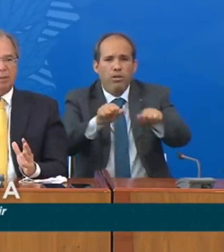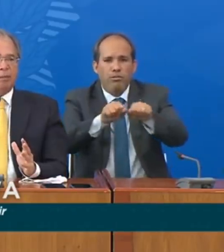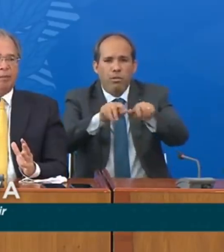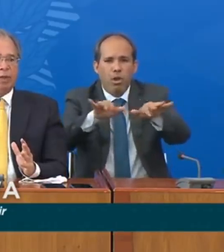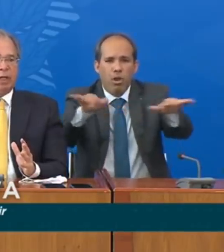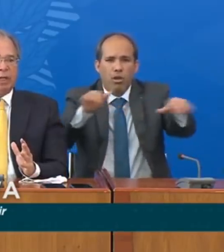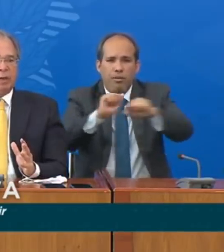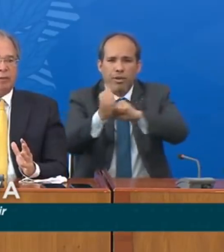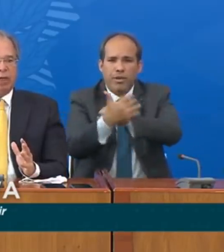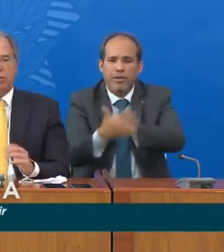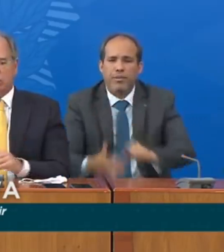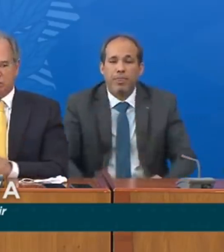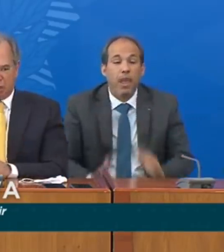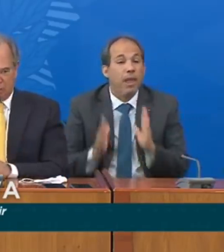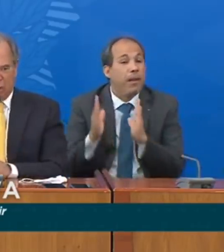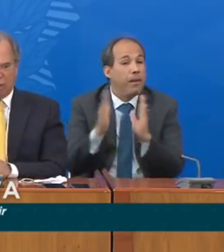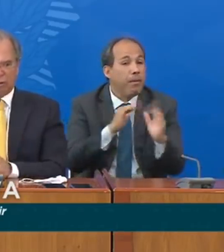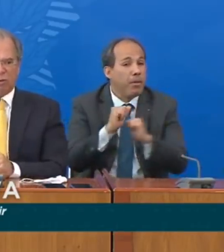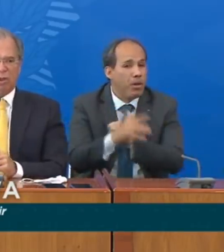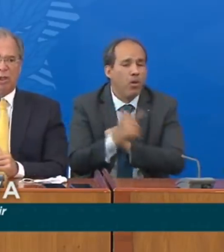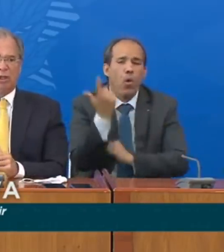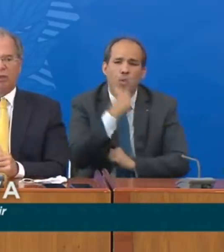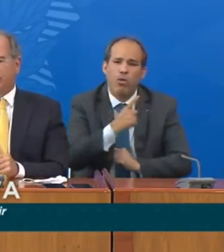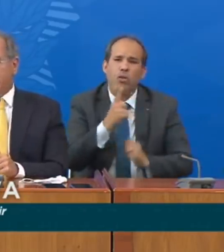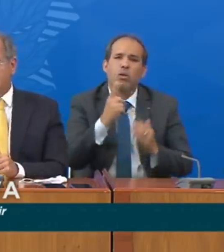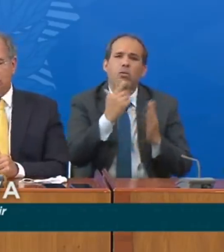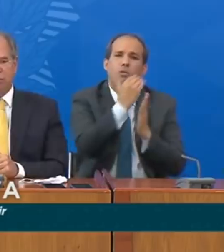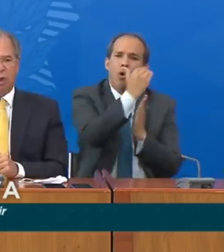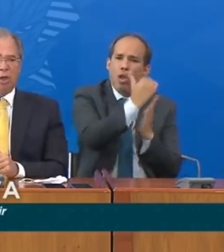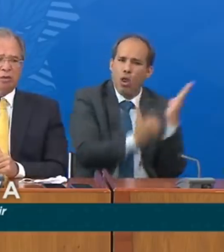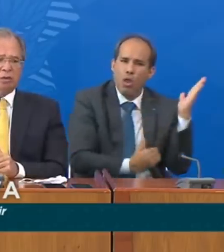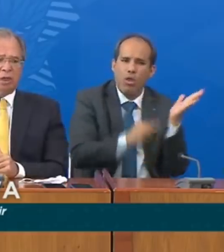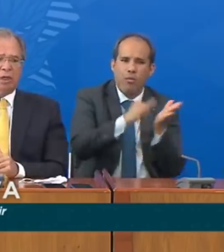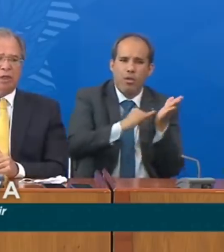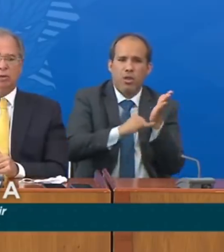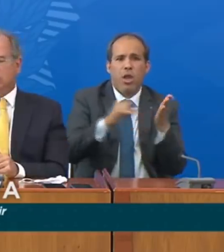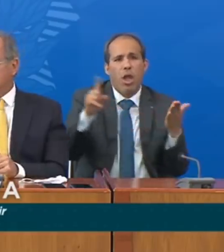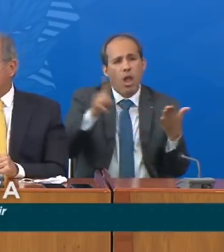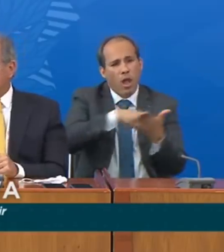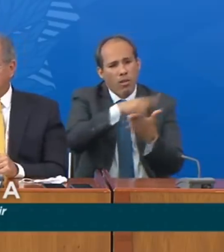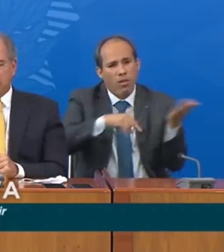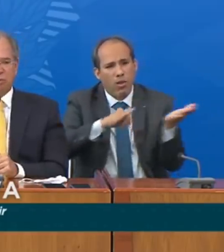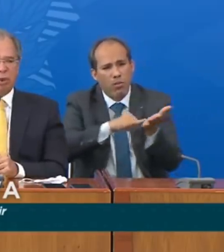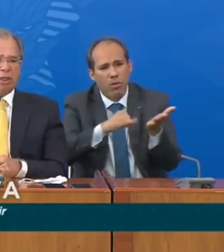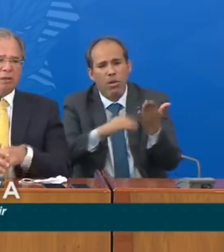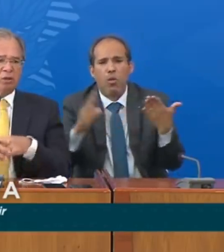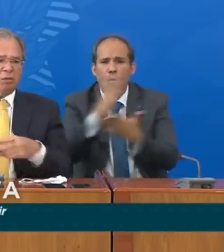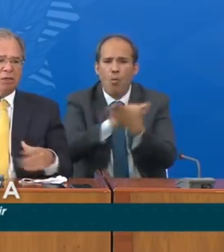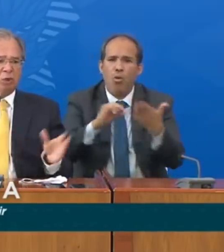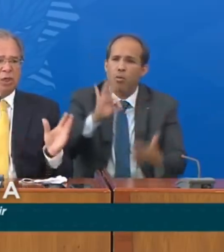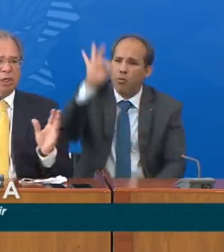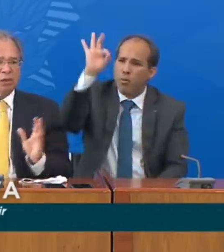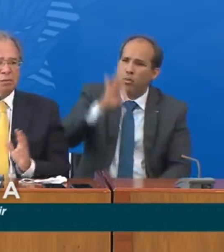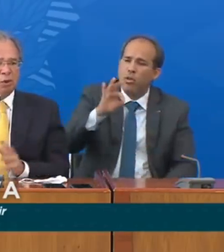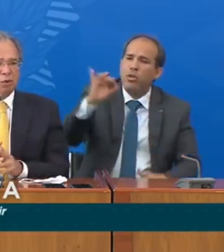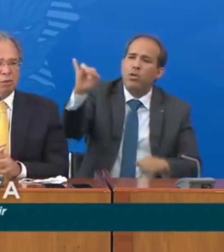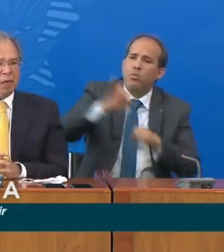pandemia, reduzimos impostos, diferimos impostos, reduzimos a alíquota de importação de